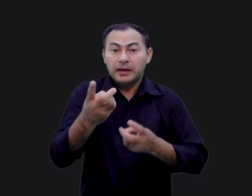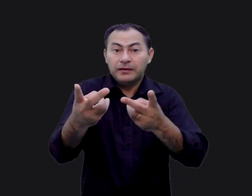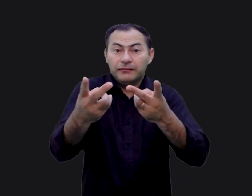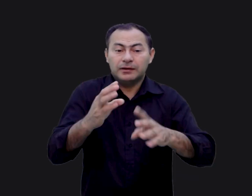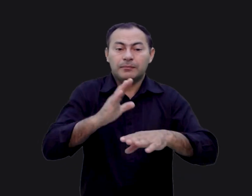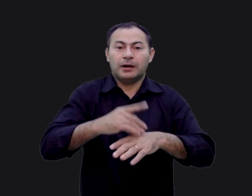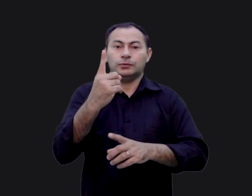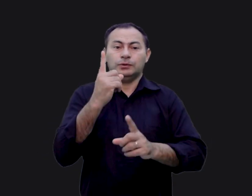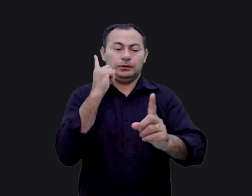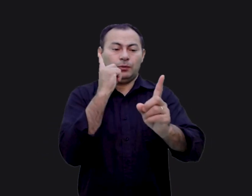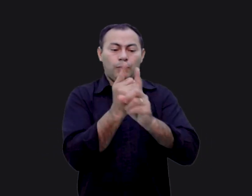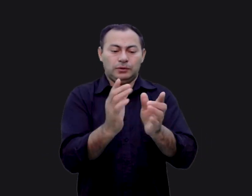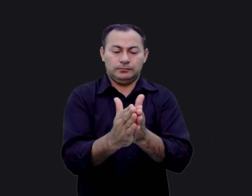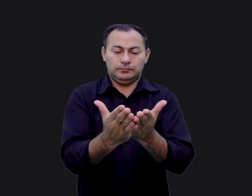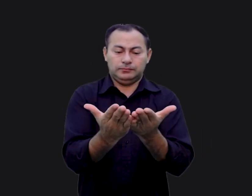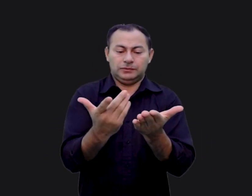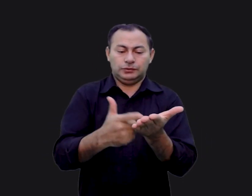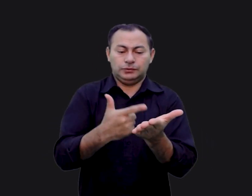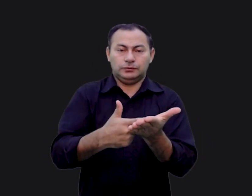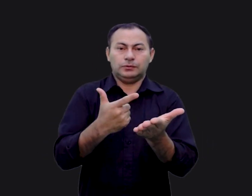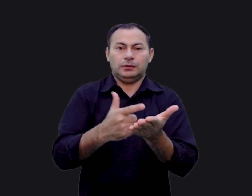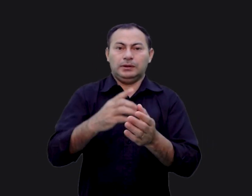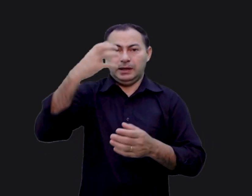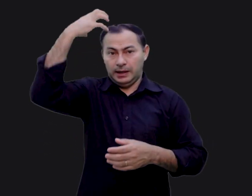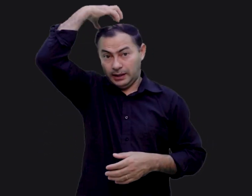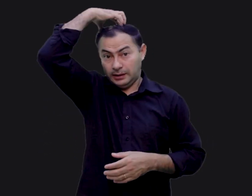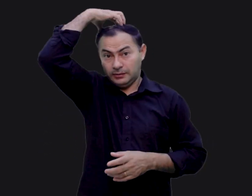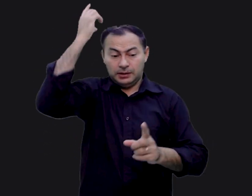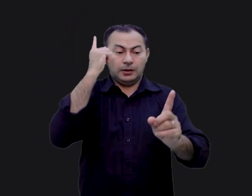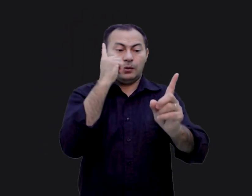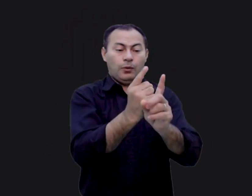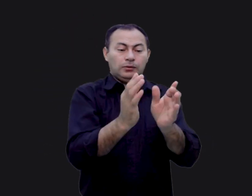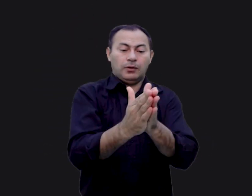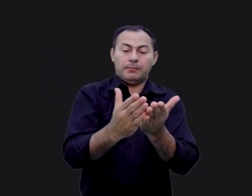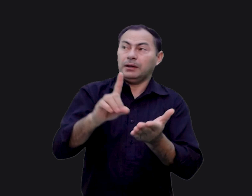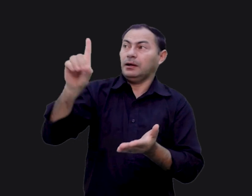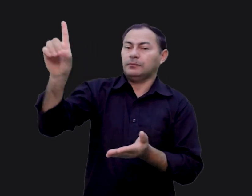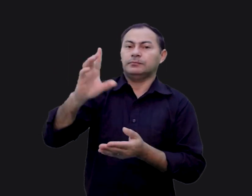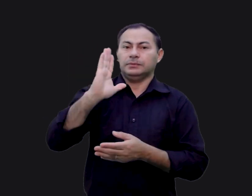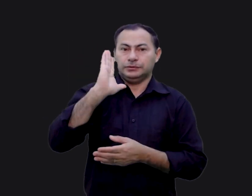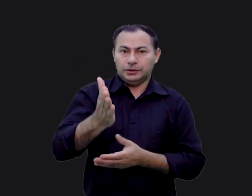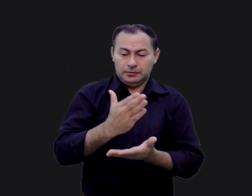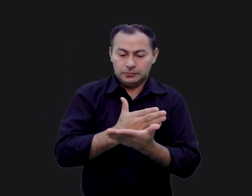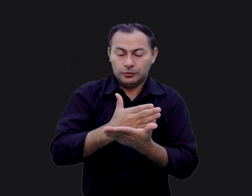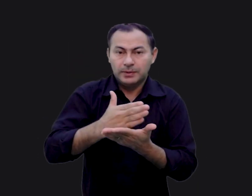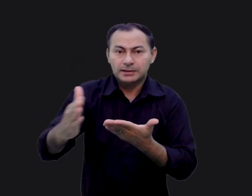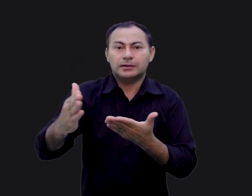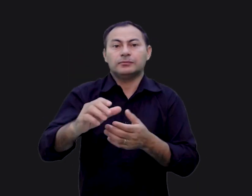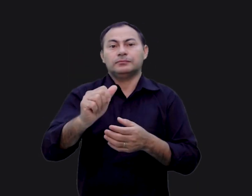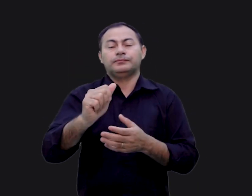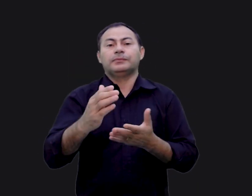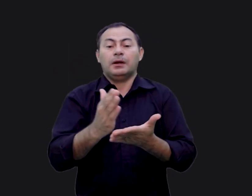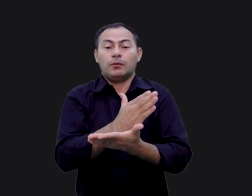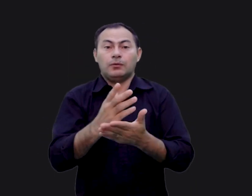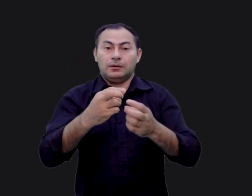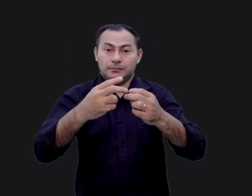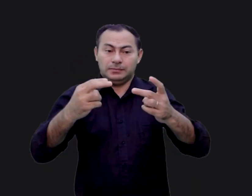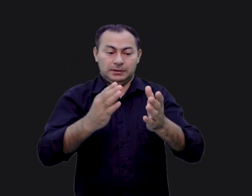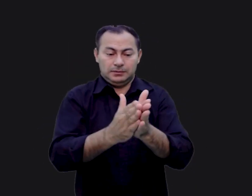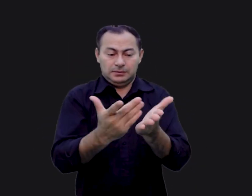Muito bem-vindo a mais um estudo dos livros de Reis. Esse é o Encontro com a Palavra e já estamos no ar, hein? Há alguns pontos